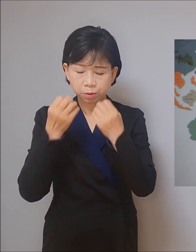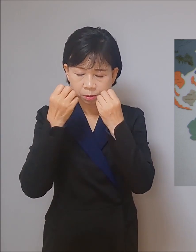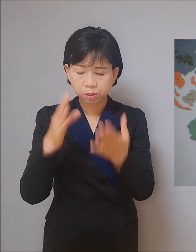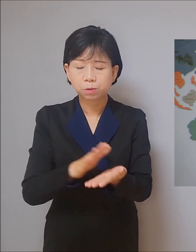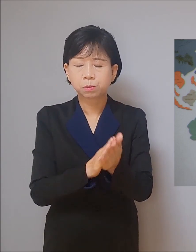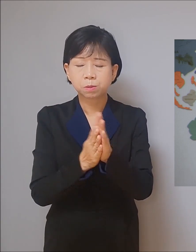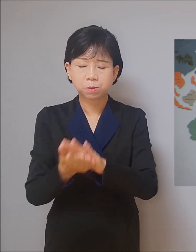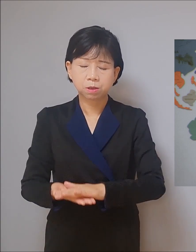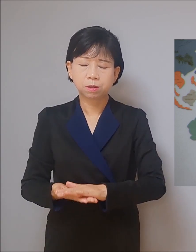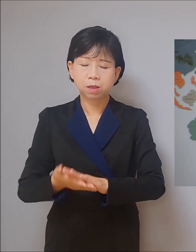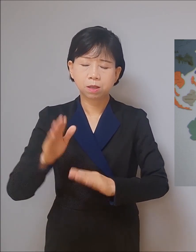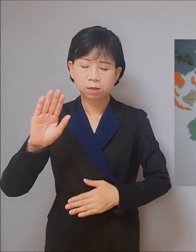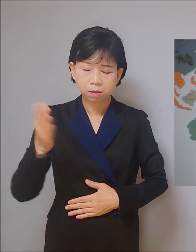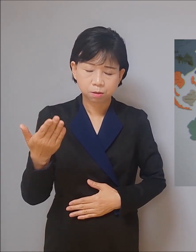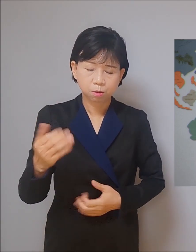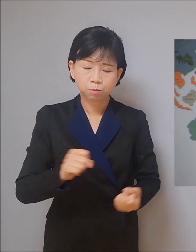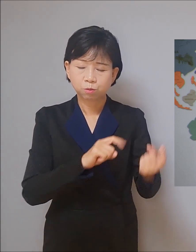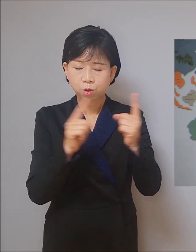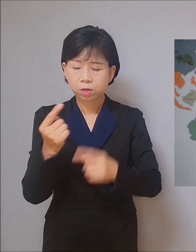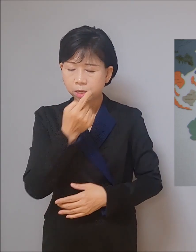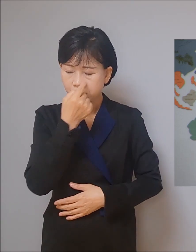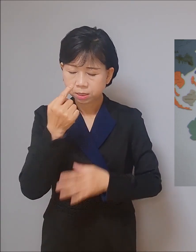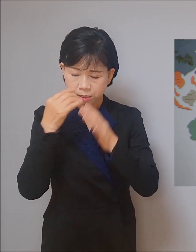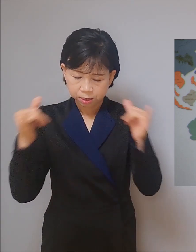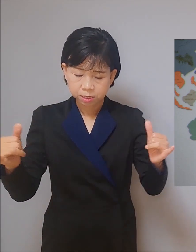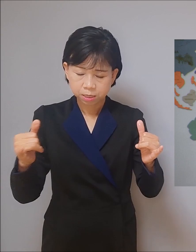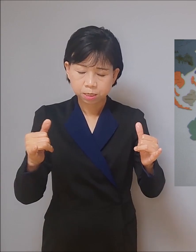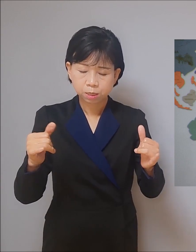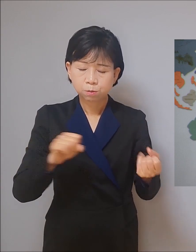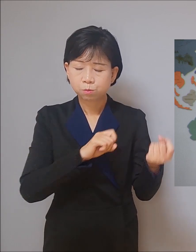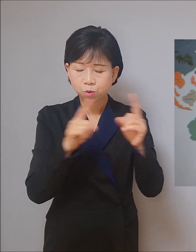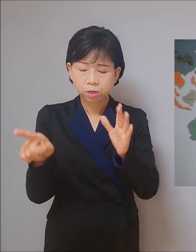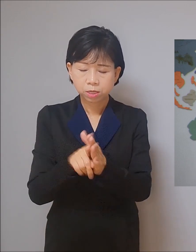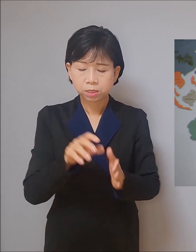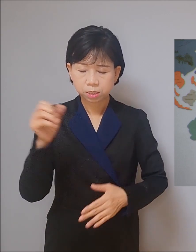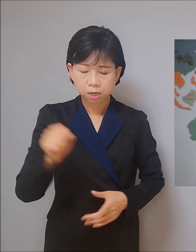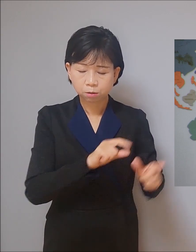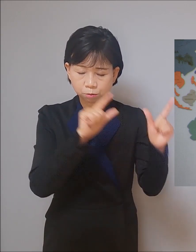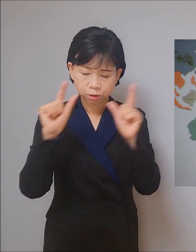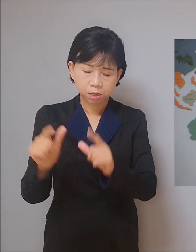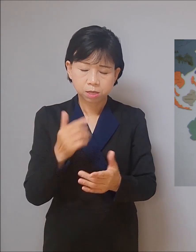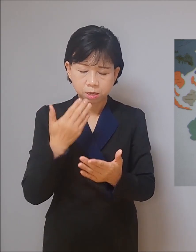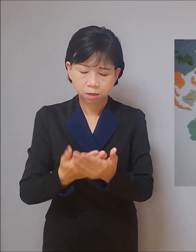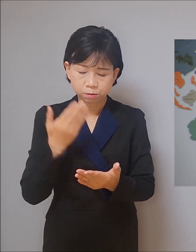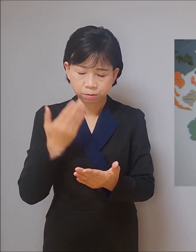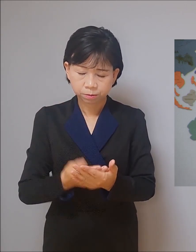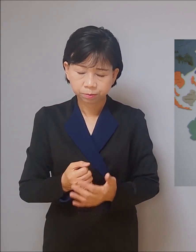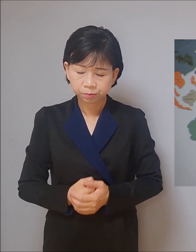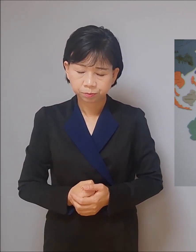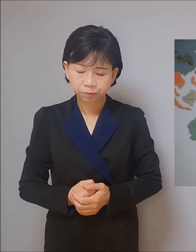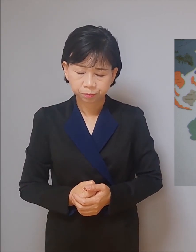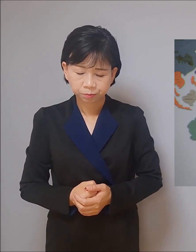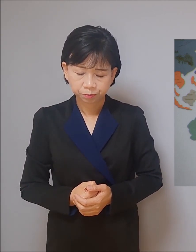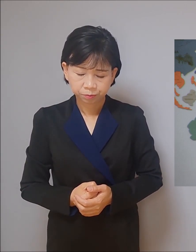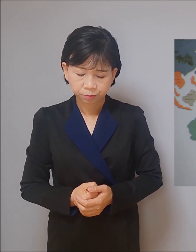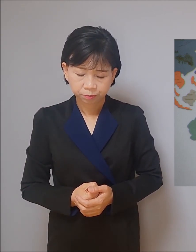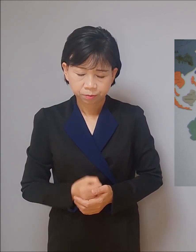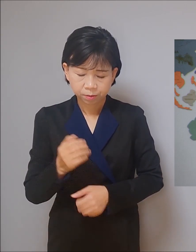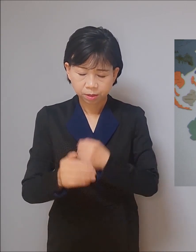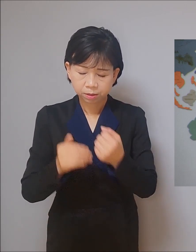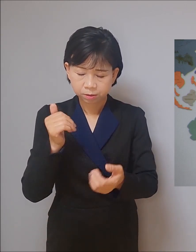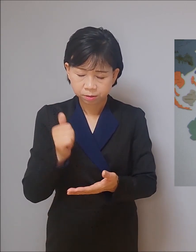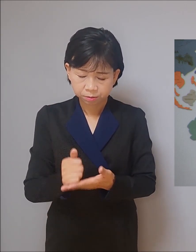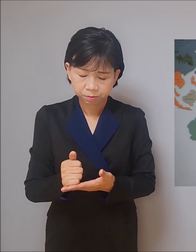되어 싸우니 부활의 증인, 부활 신앙으로 살아가는 우리들 되게 하여 주시옵소서.